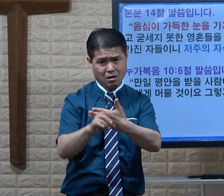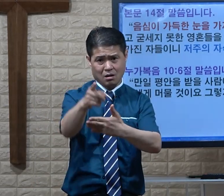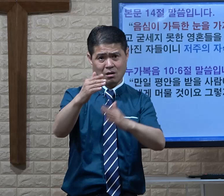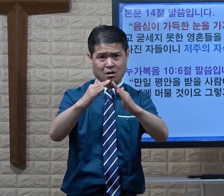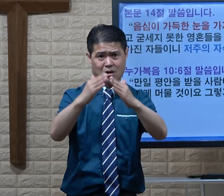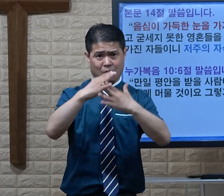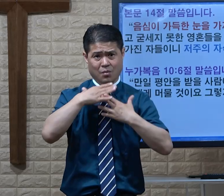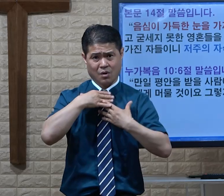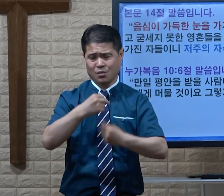없다면